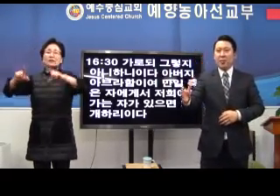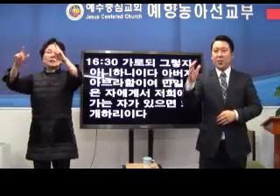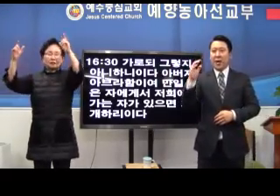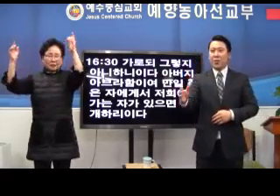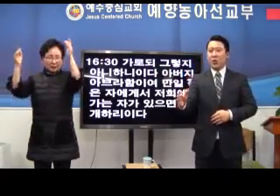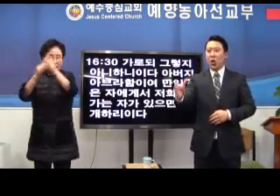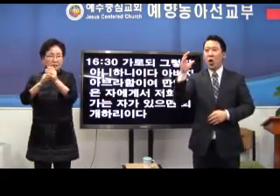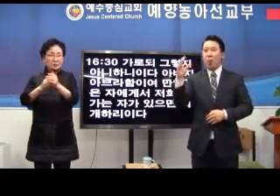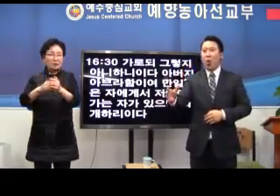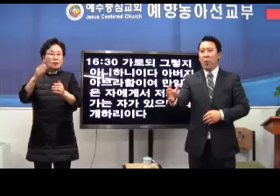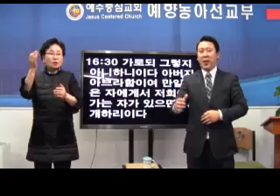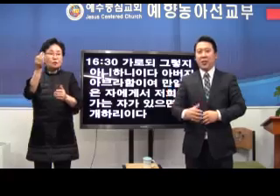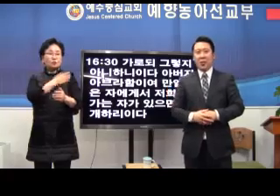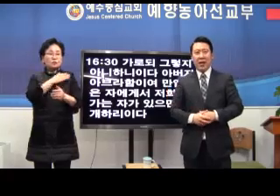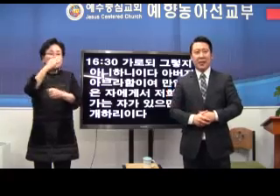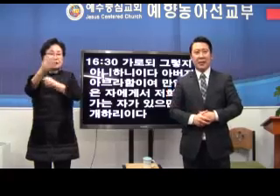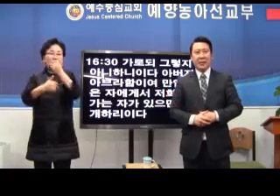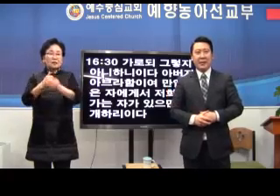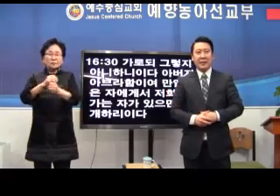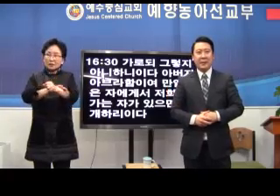하나님을 잘 믿어서 복을 받았지만